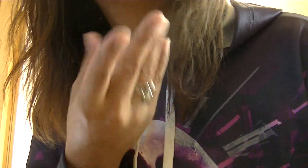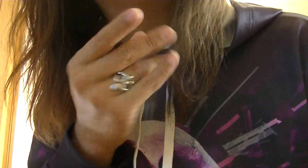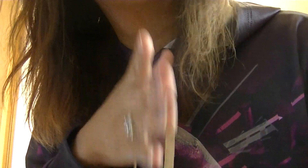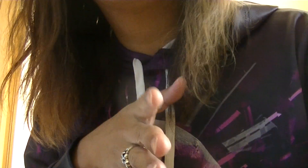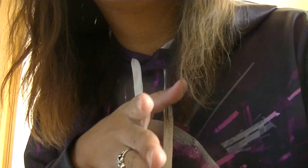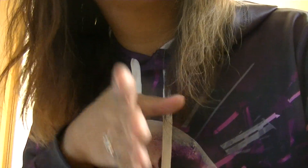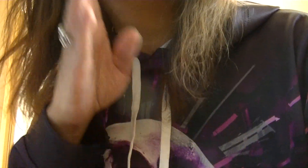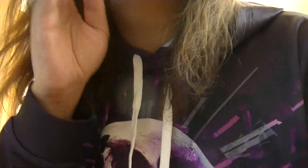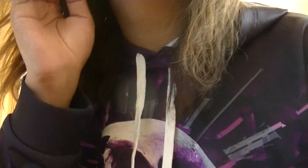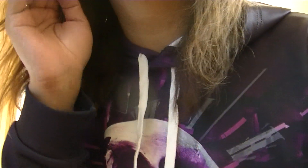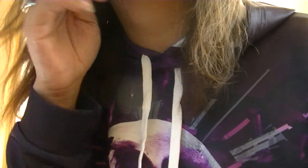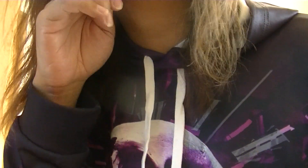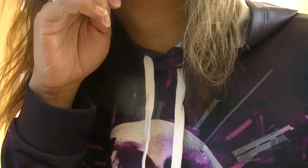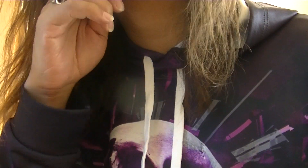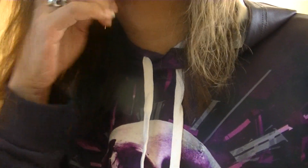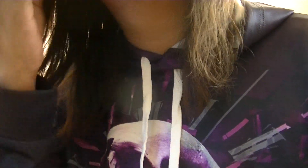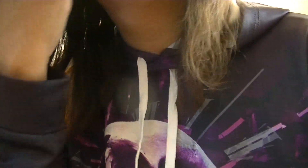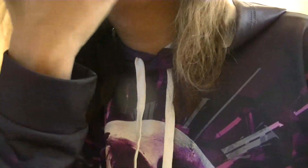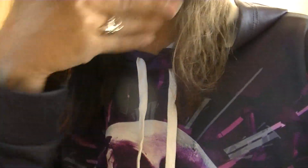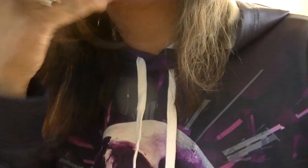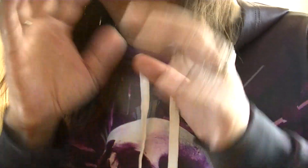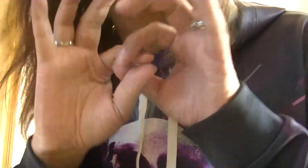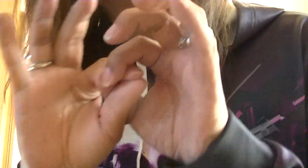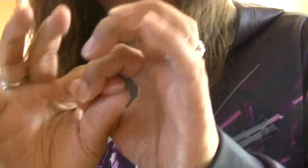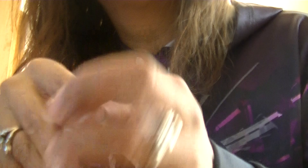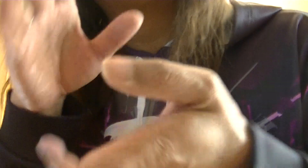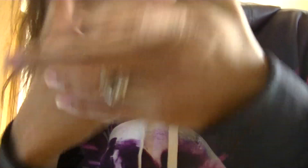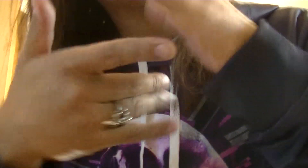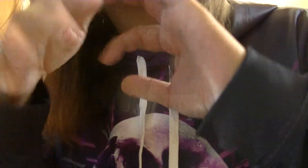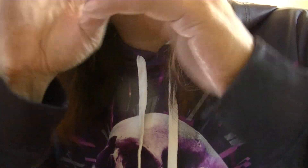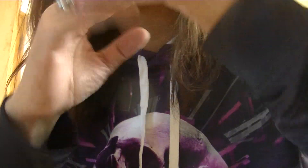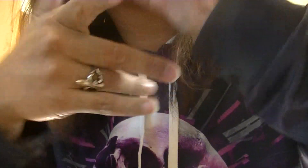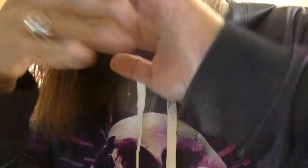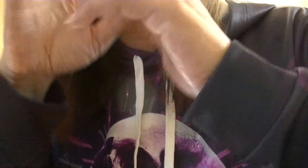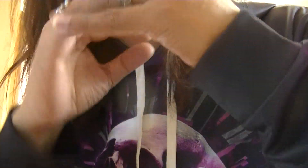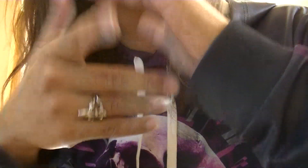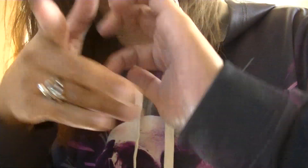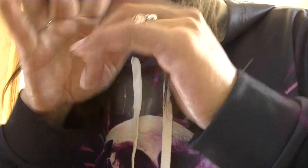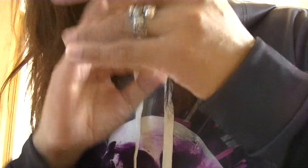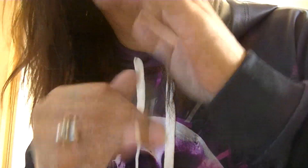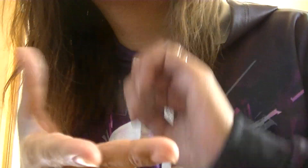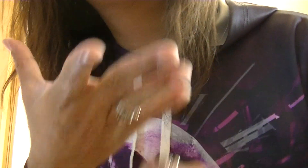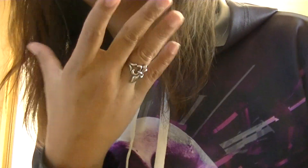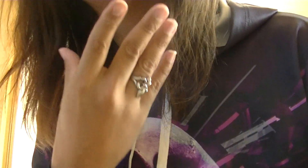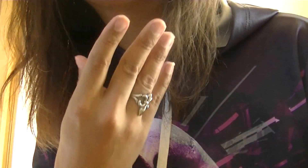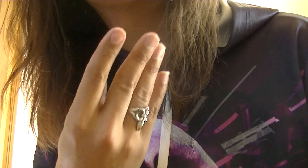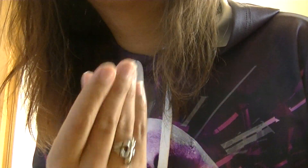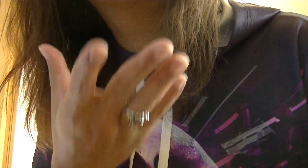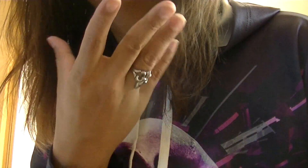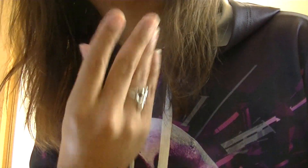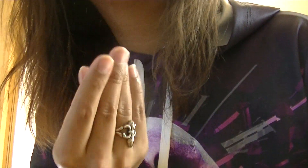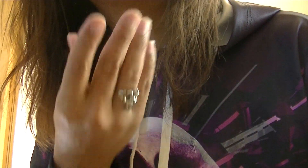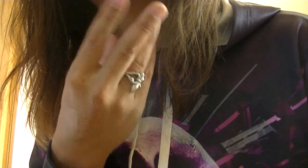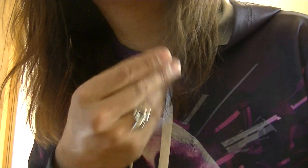は目の前でずっと輝いている幸せ